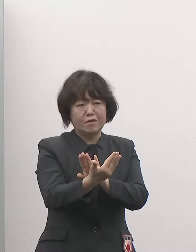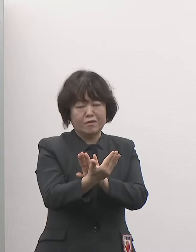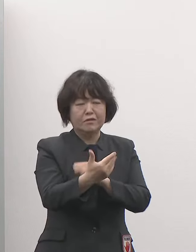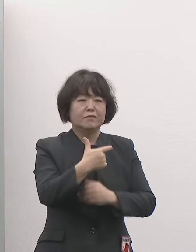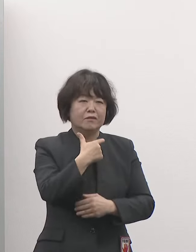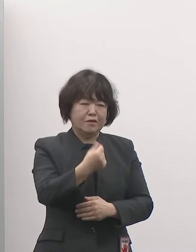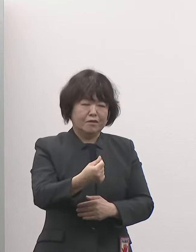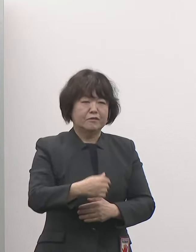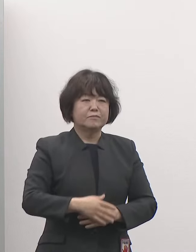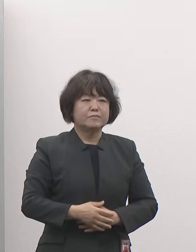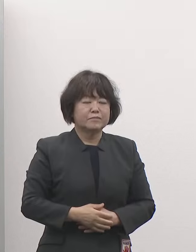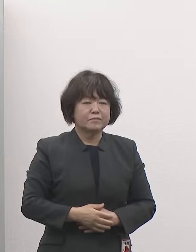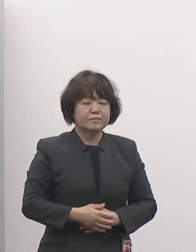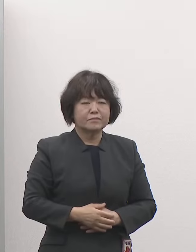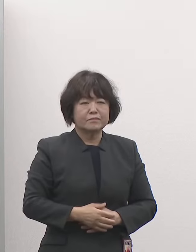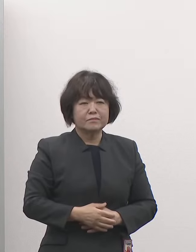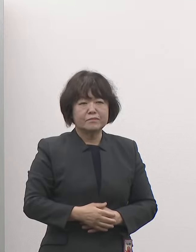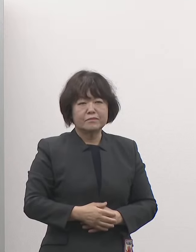。こうすることでです、